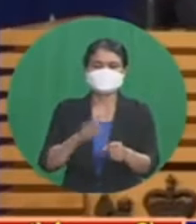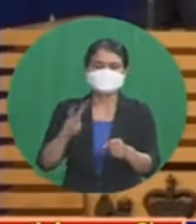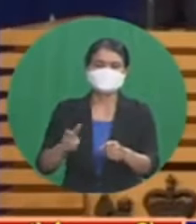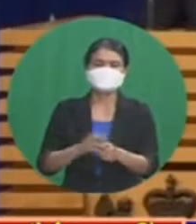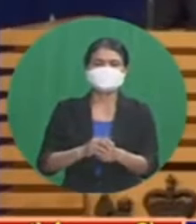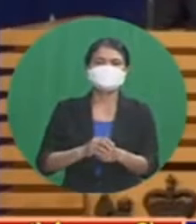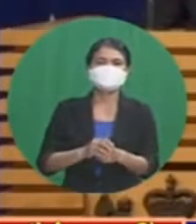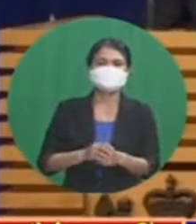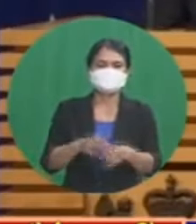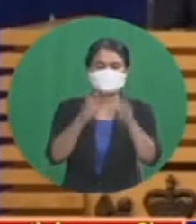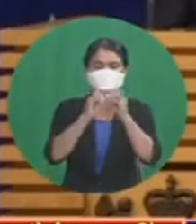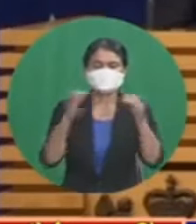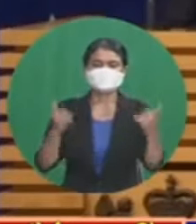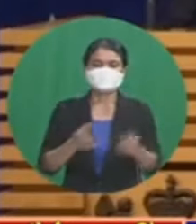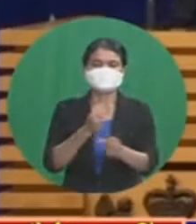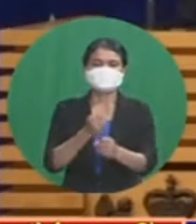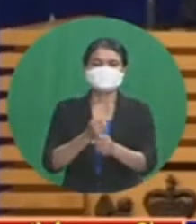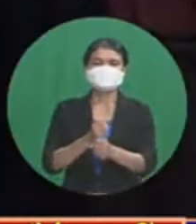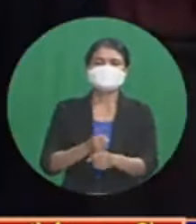2022សេចក្តីប្រកាសនេះបានធ្វើទៅខណៈដែលប្រទេសណូវវីសេឡង់ប្រយុទ្ធនិងការផ្ទុះឡើងនៃវីរុសបំណែងខ្លួនថ្មីានៅក្នុងរដ្ឋធានីអក្លិនហើយលោកស្រីនាយករដ្ឋមន្ត្រីសិកសាអាបាននិយាយថាទីក្រុងអកឡែននឹងនៅតែស្ថិតក្នុងវិធានការបិទខ្ទប់យ៉ាងហោចណាស់មួយសប្តាហ៍ទៀតប្រជាជនអូវេសេឡង់ប្រមាណ